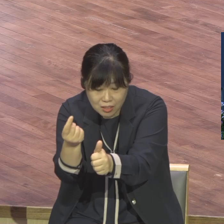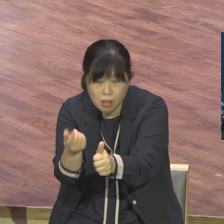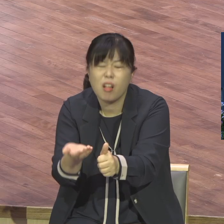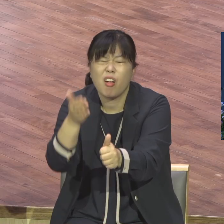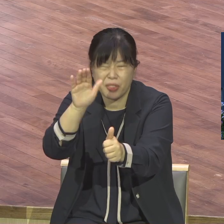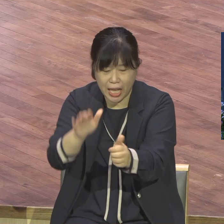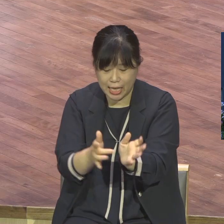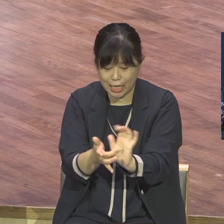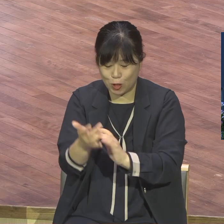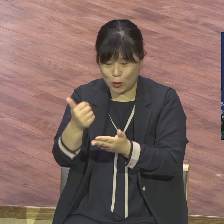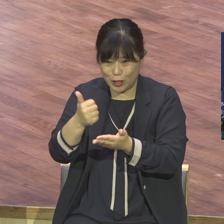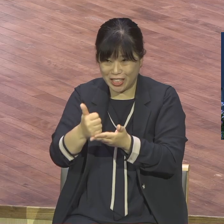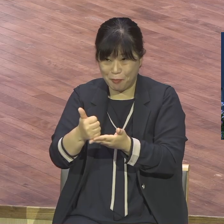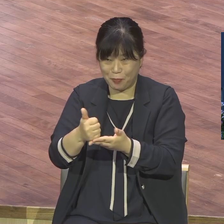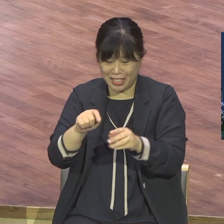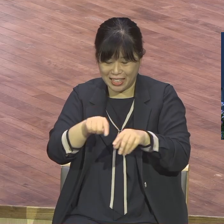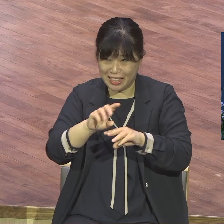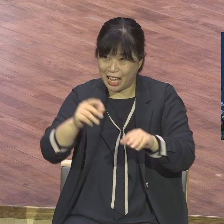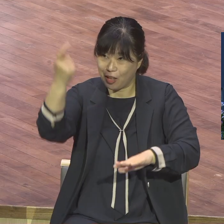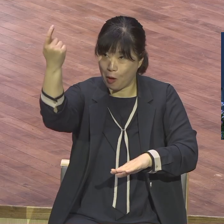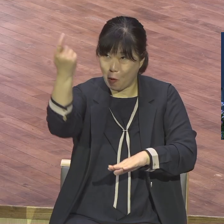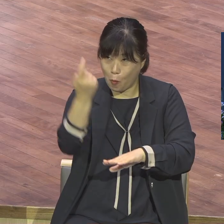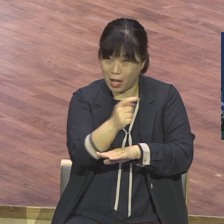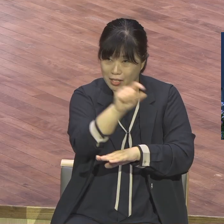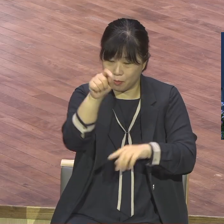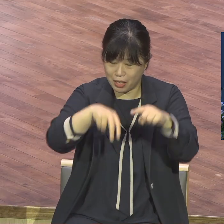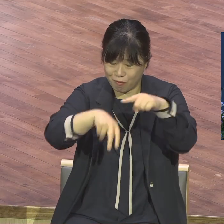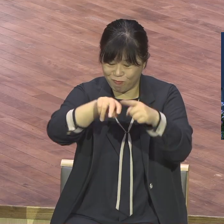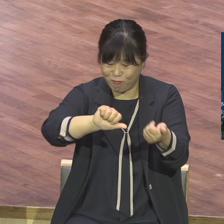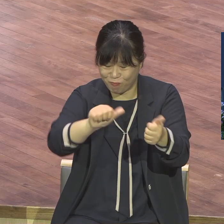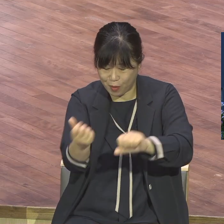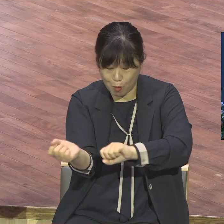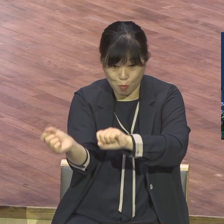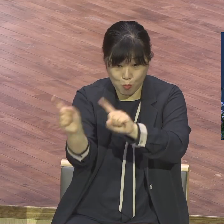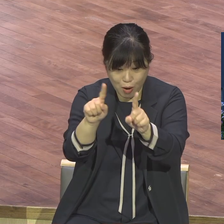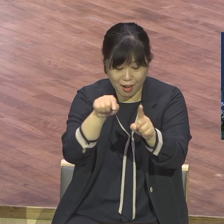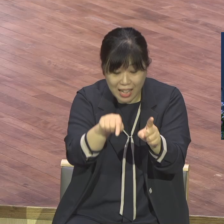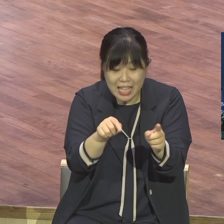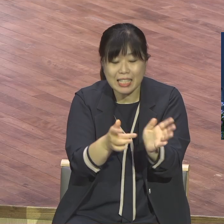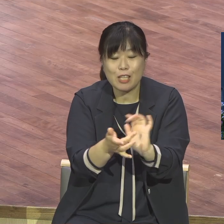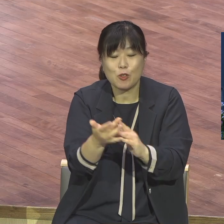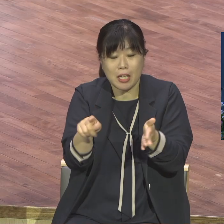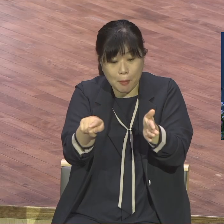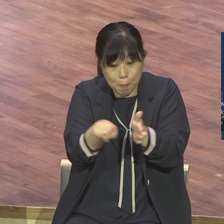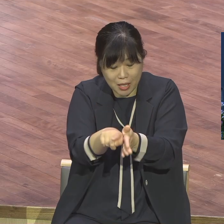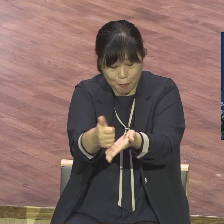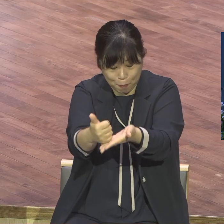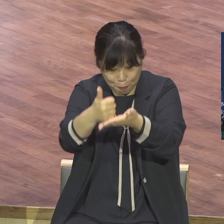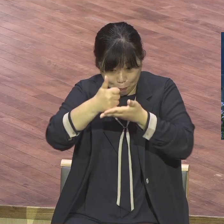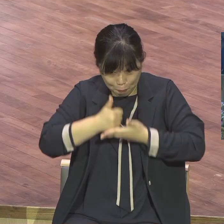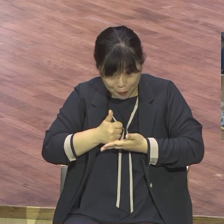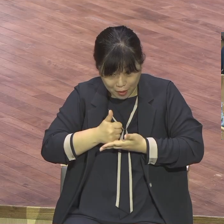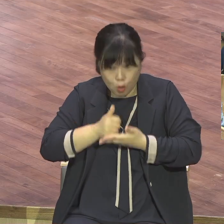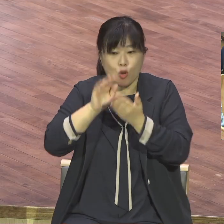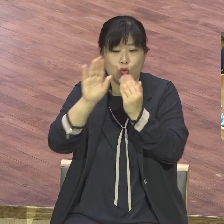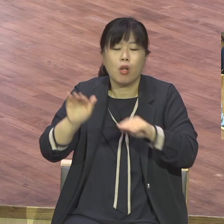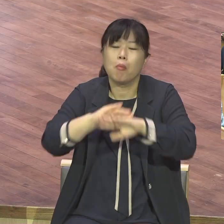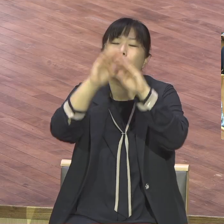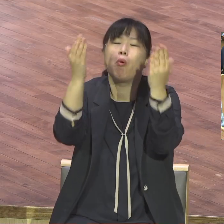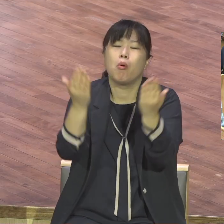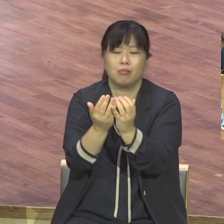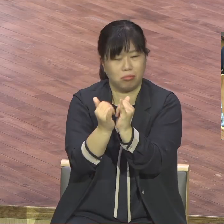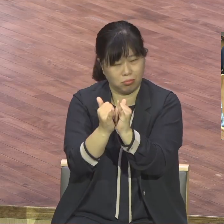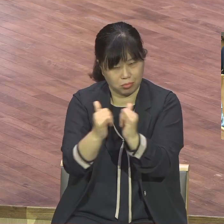이후로 예수를 믿는 하나님의 자녀에게는 누구나 다 영적 제사장이 됐어요.